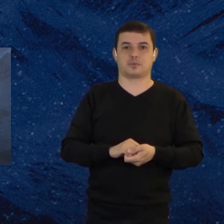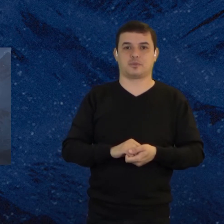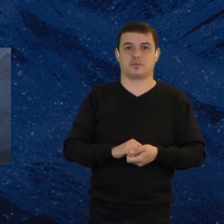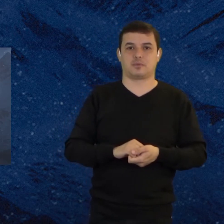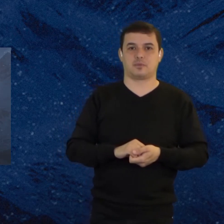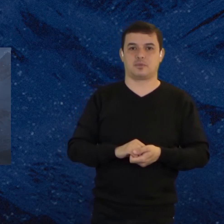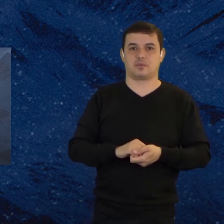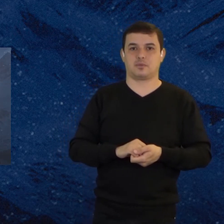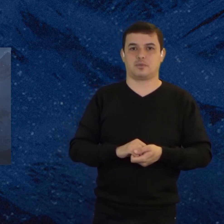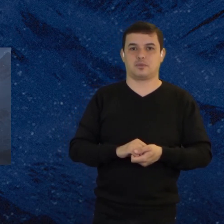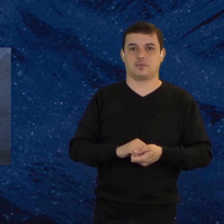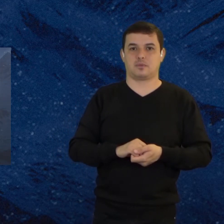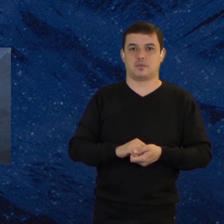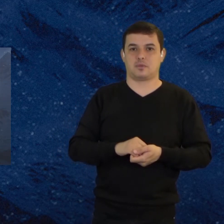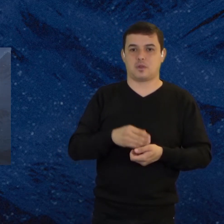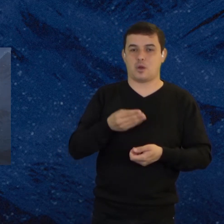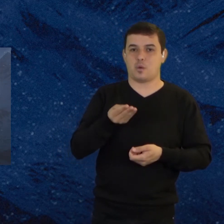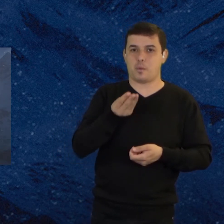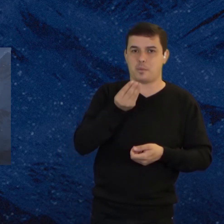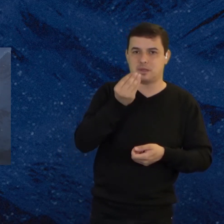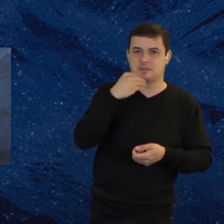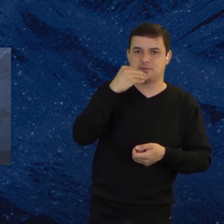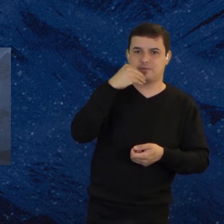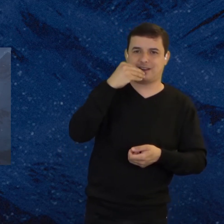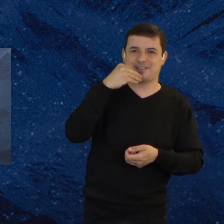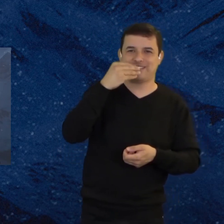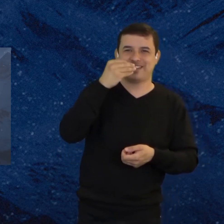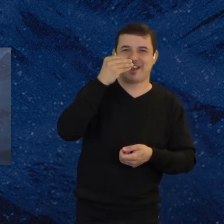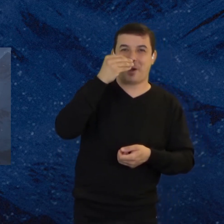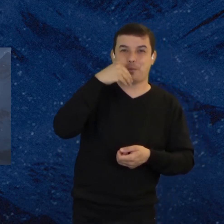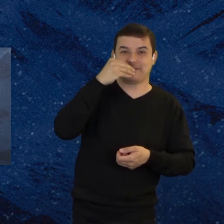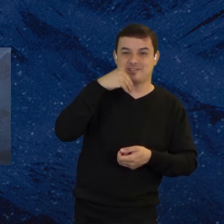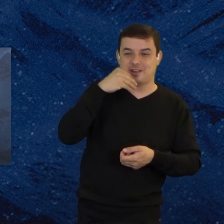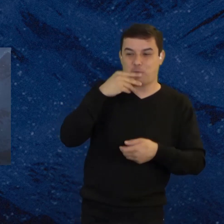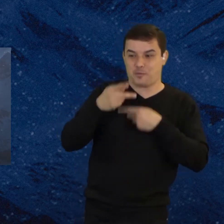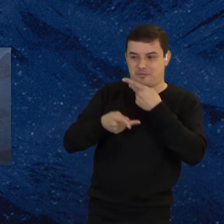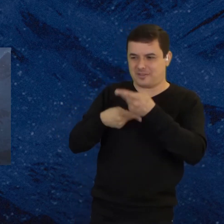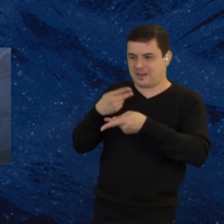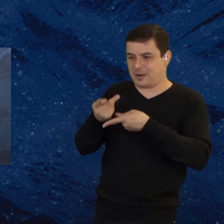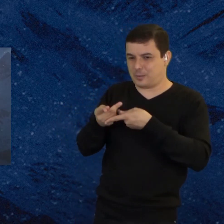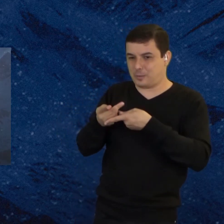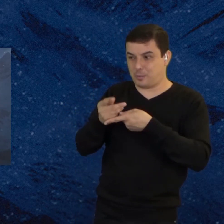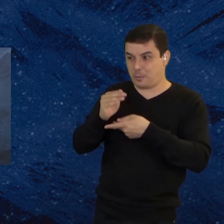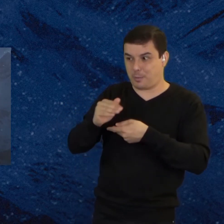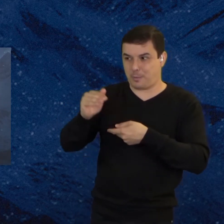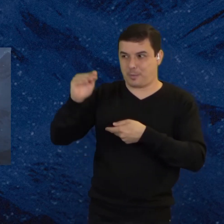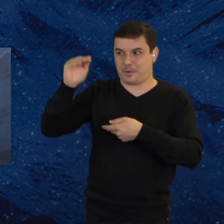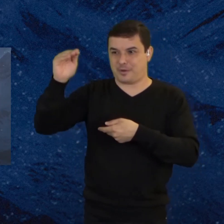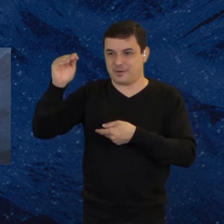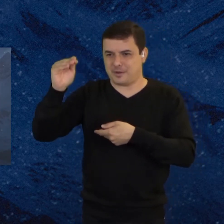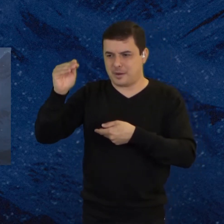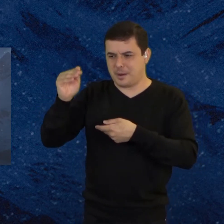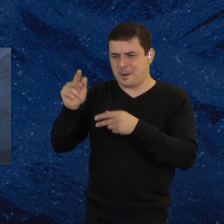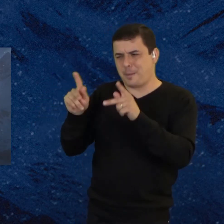propondo paz para o maior. Esse texto mostra isso. Mas aqui em 2 Coríntios